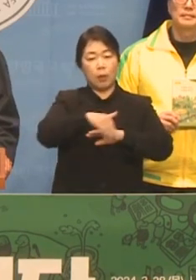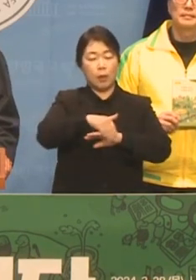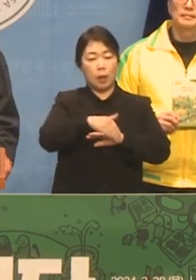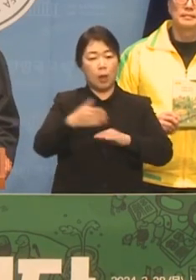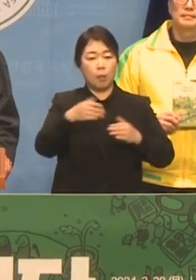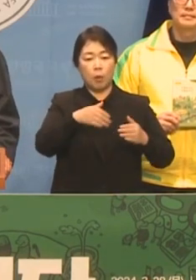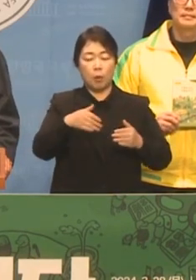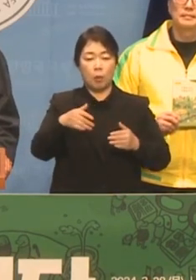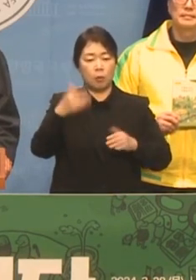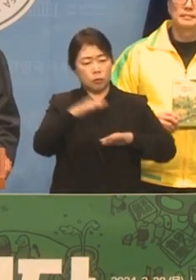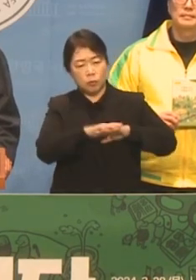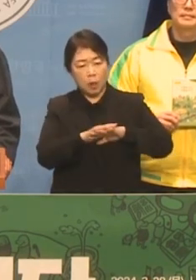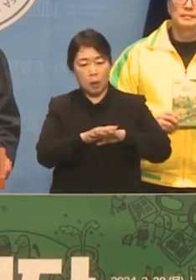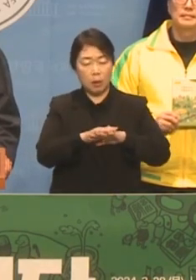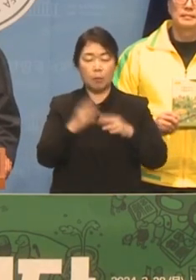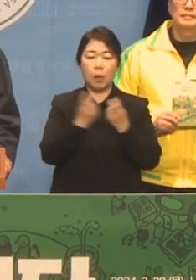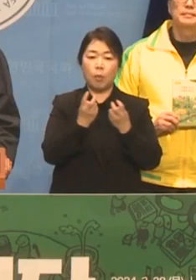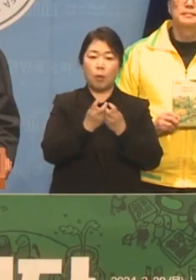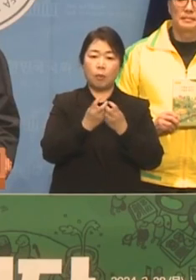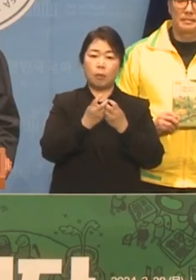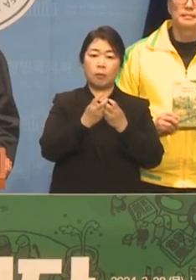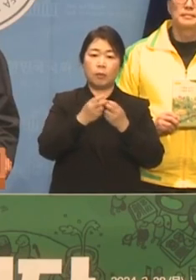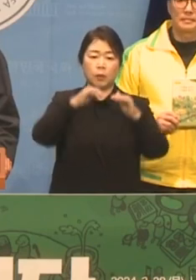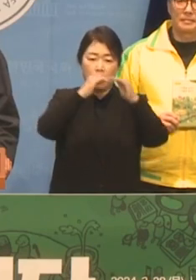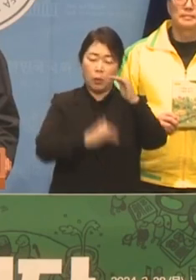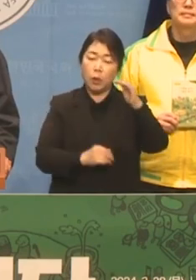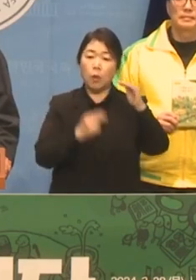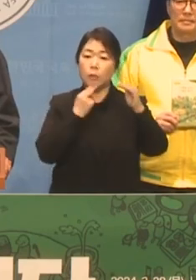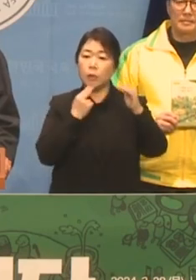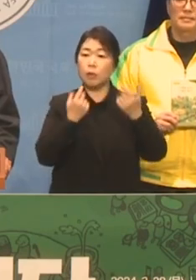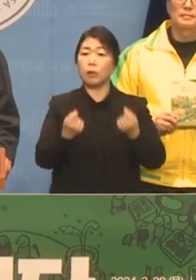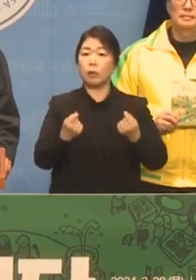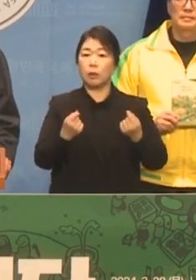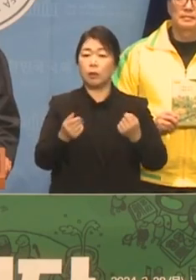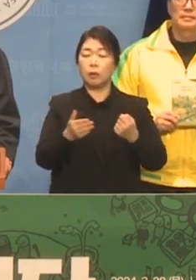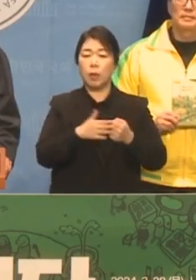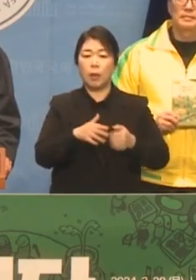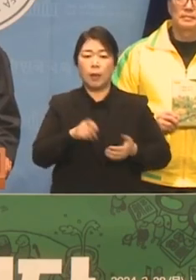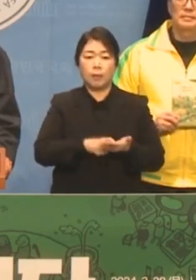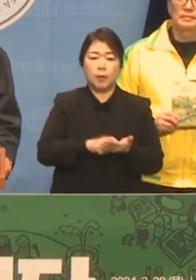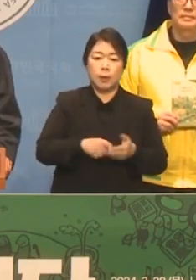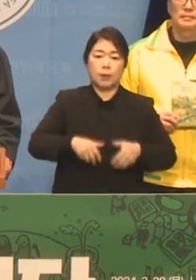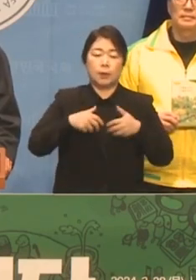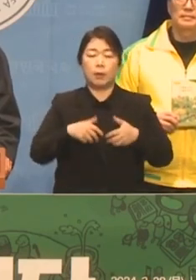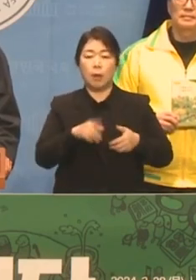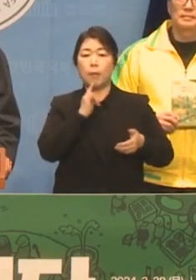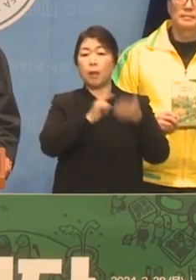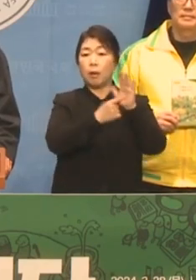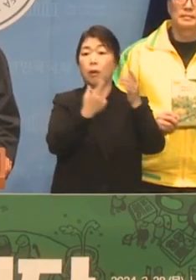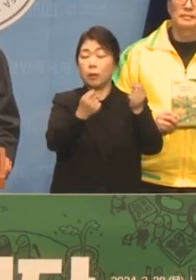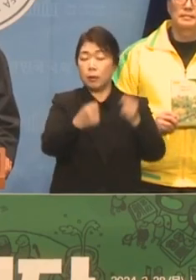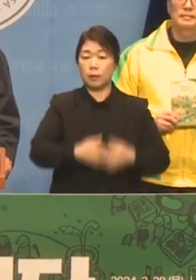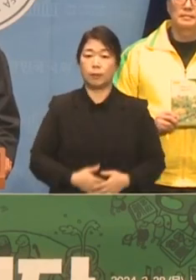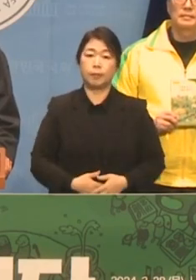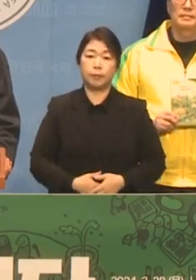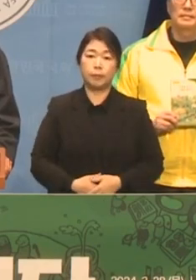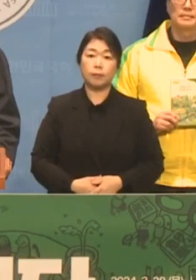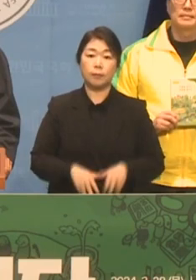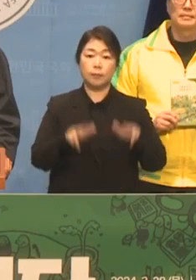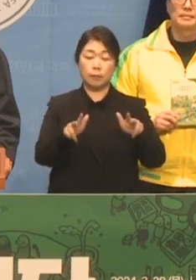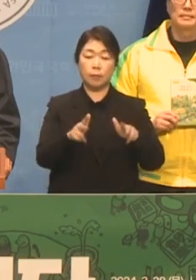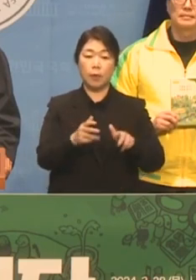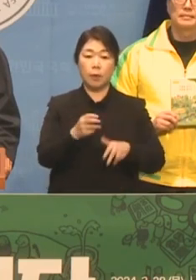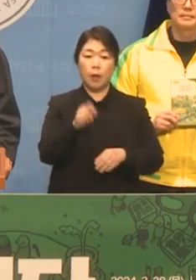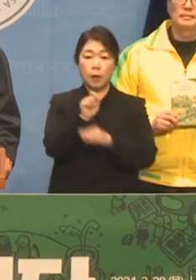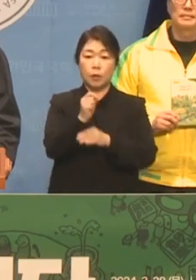결여된 어 즉흥적인 공약으로 보여진 점에서 매우 유감스럽습니다 어 현재 행정수도 이전과